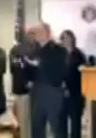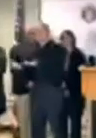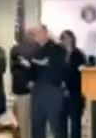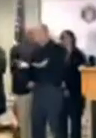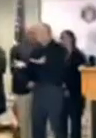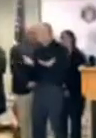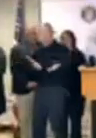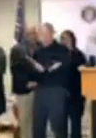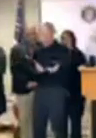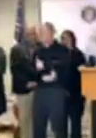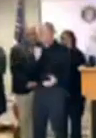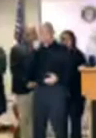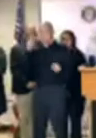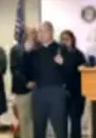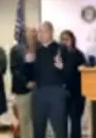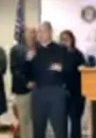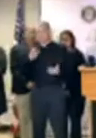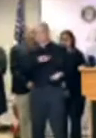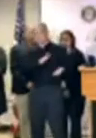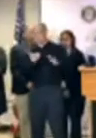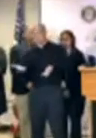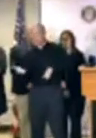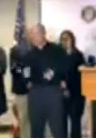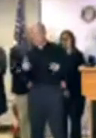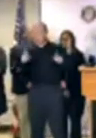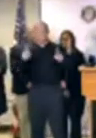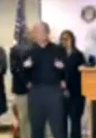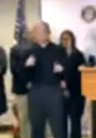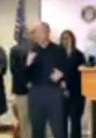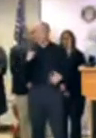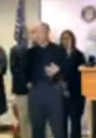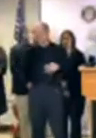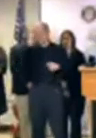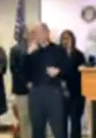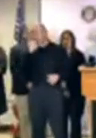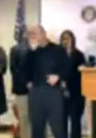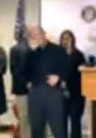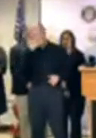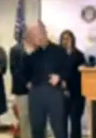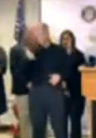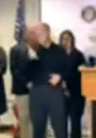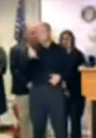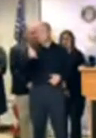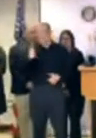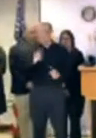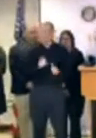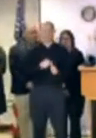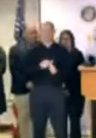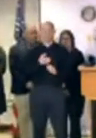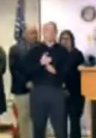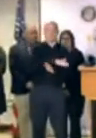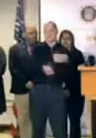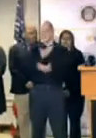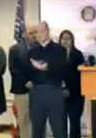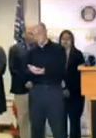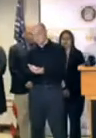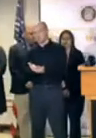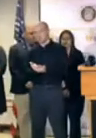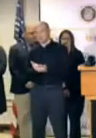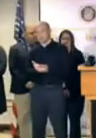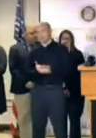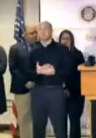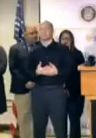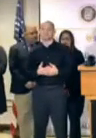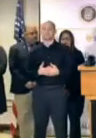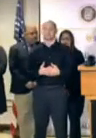Persona fallecida a bordo o algún tipo de persona que experimenta alguna afección física o algún tipo de enfermedad. Además de